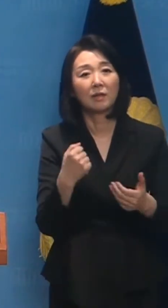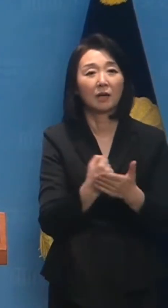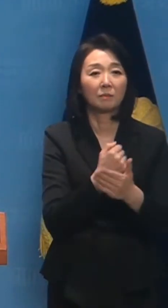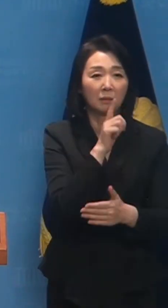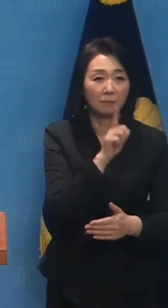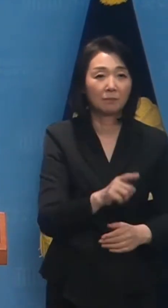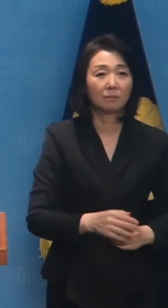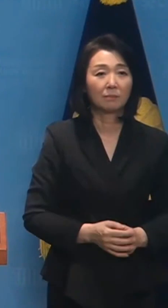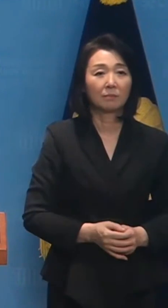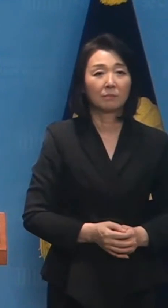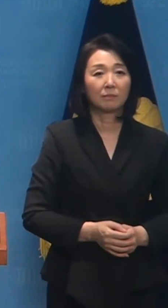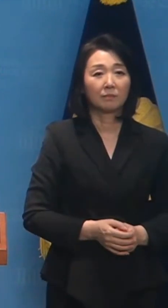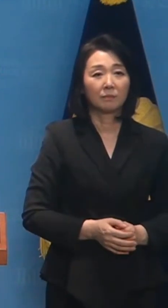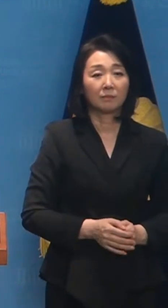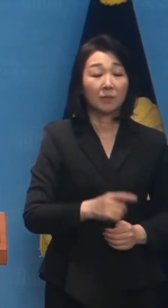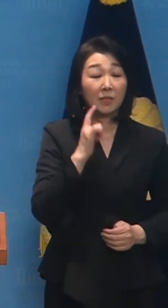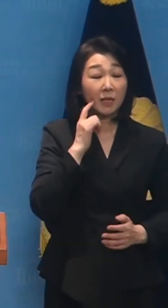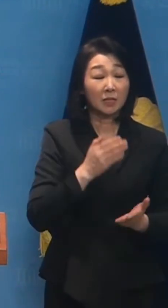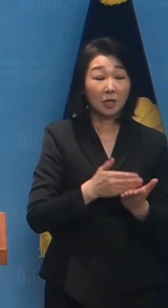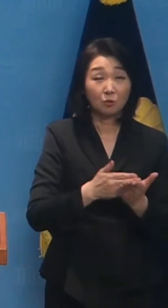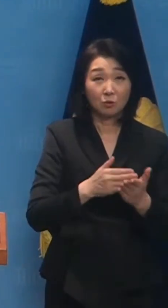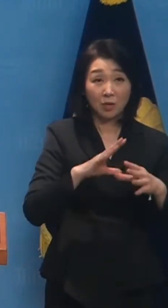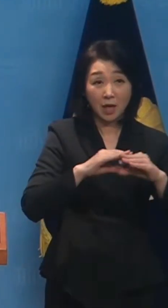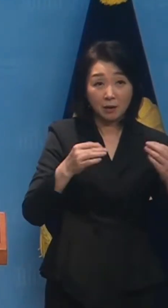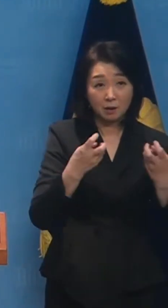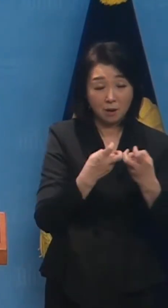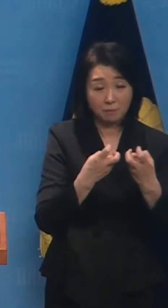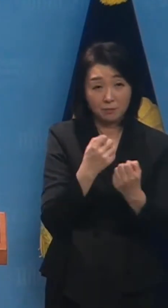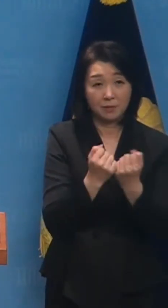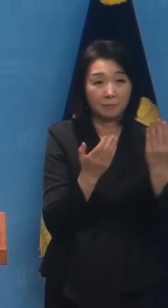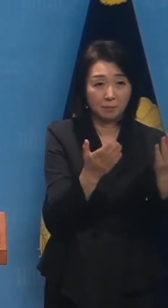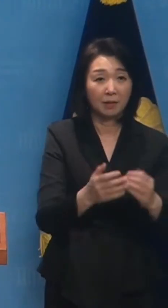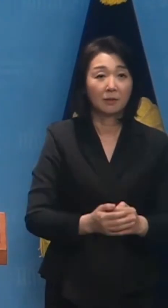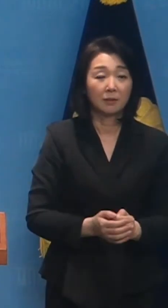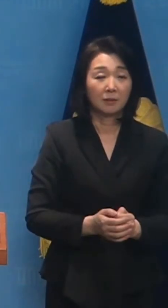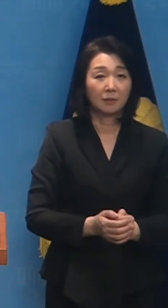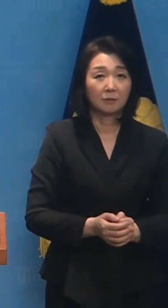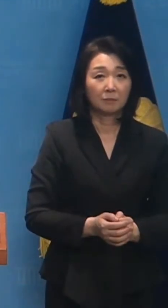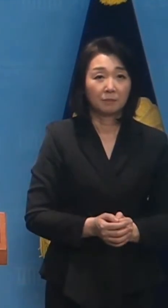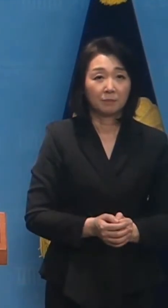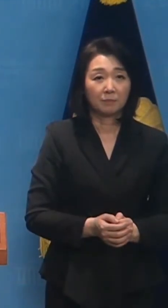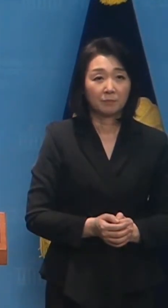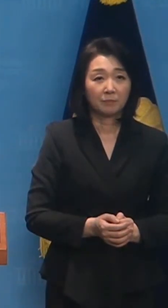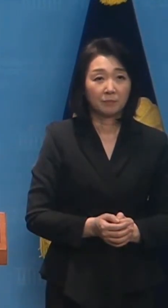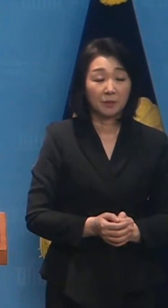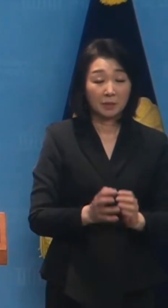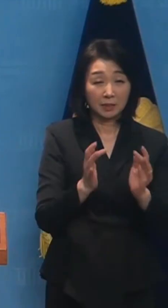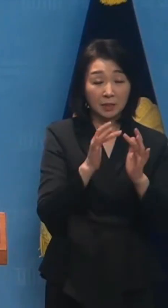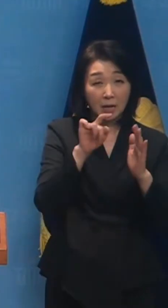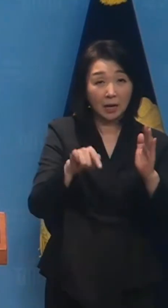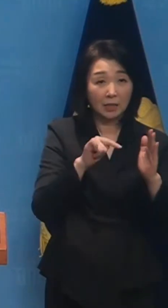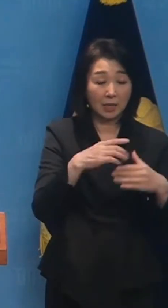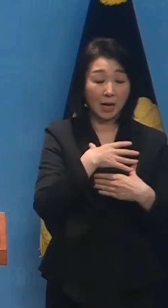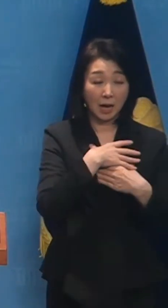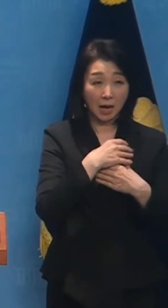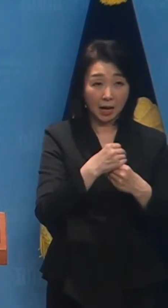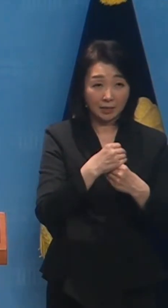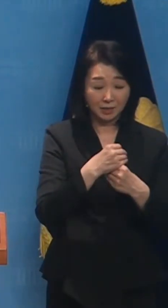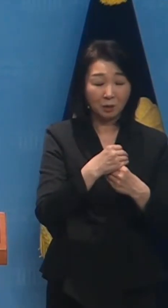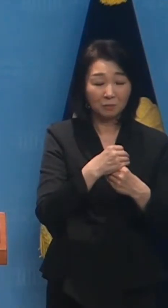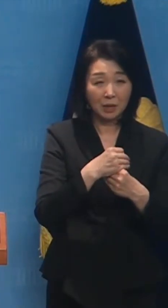발언을 하였습니다. 가짜뉴스 대응단의 주요 대응 현황입니다. 민주파출소 사이트 내에 안전제보